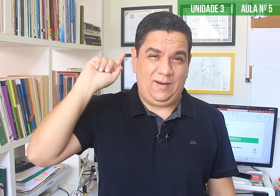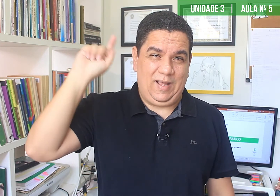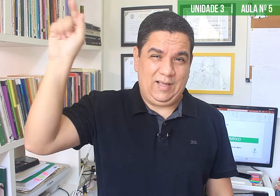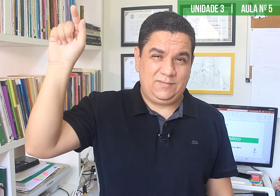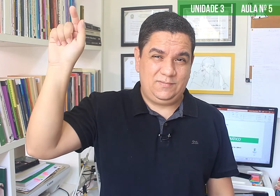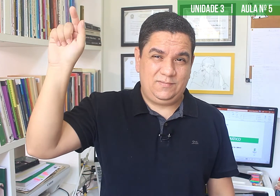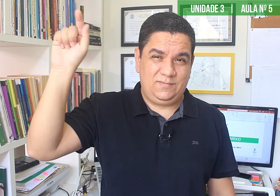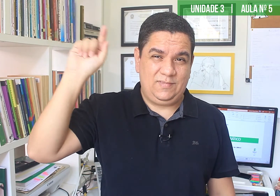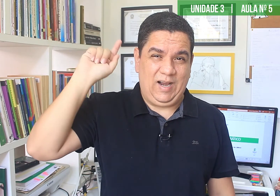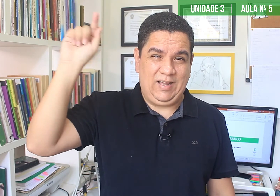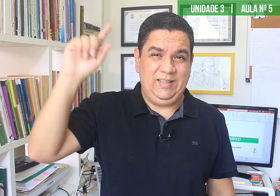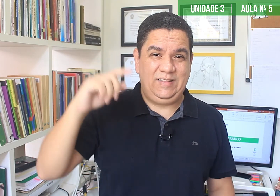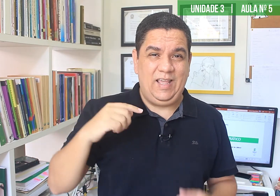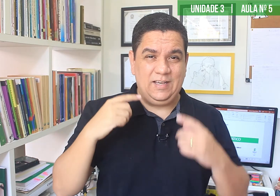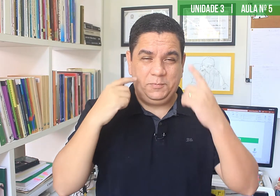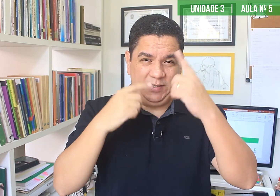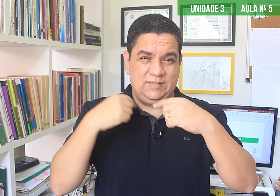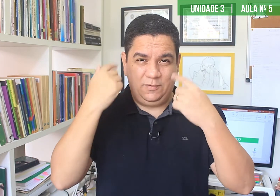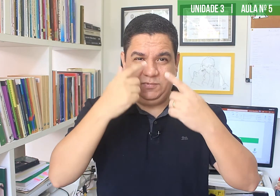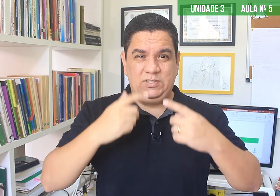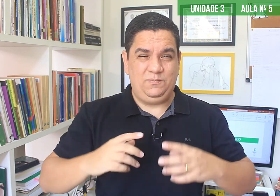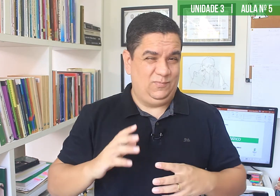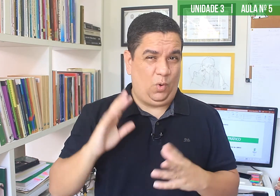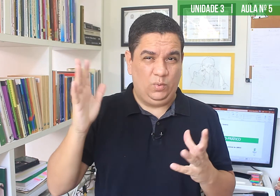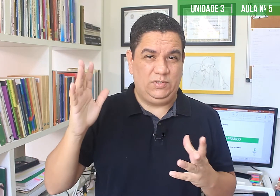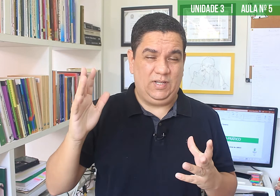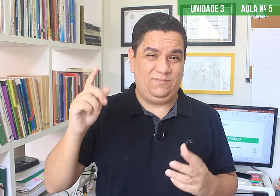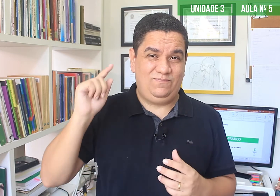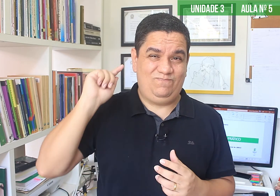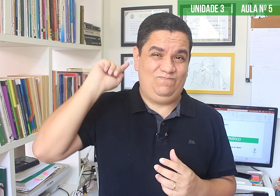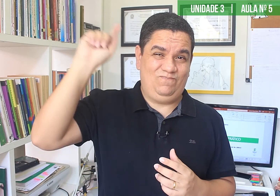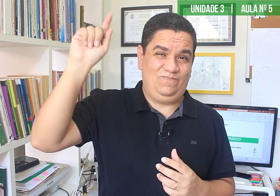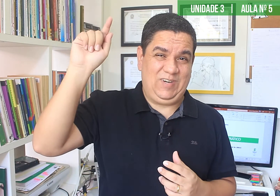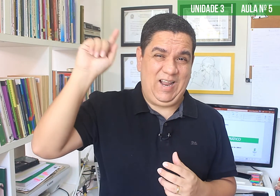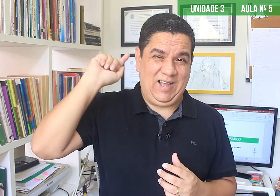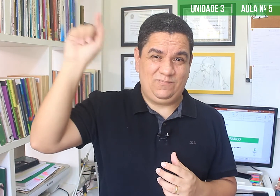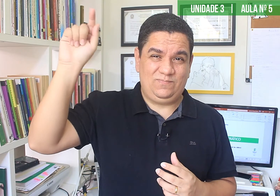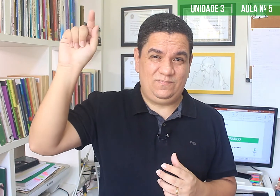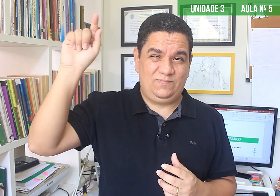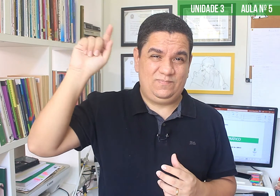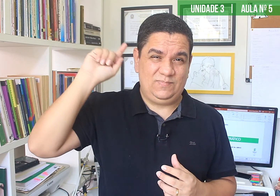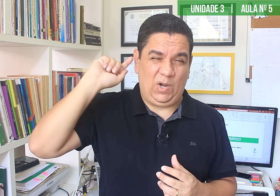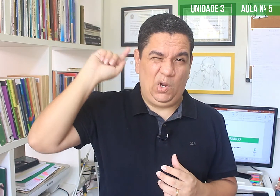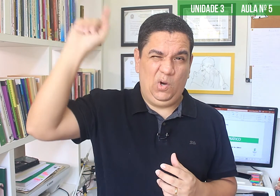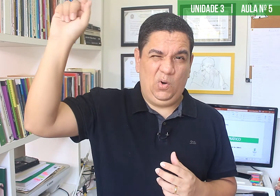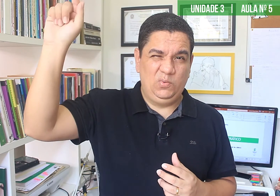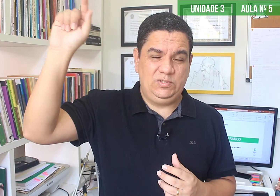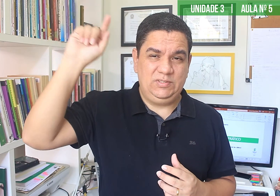lá. E tem a expressão de longe, né? Lá. longe,